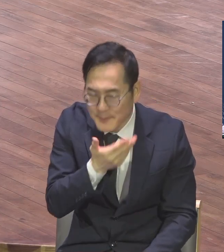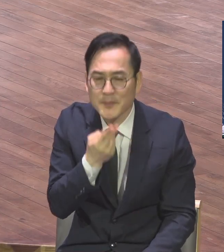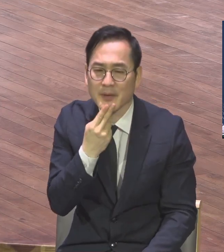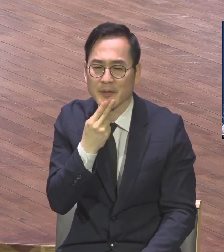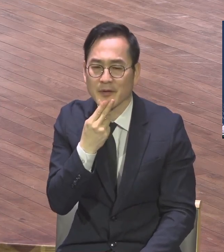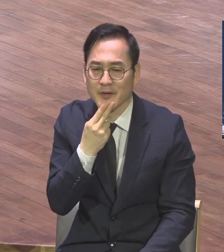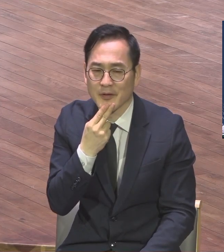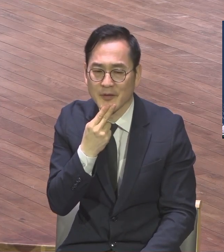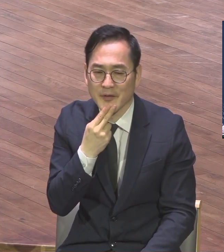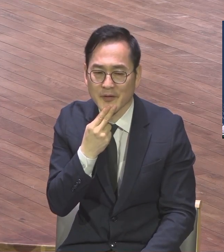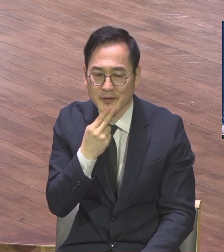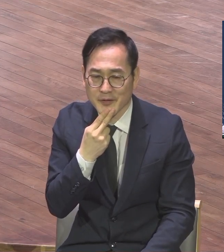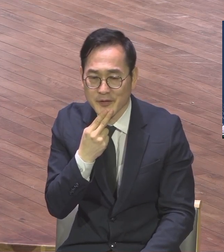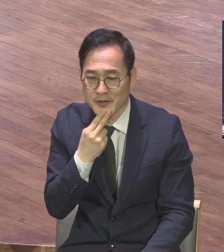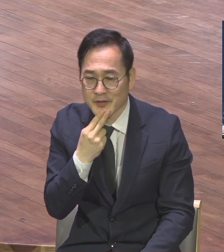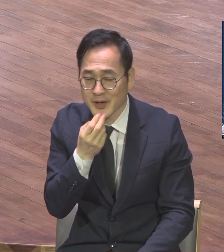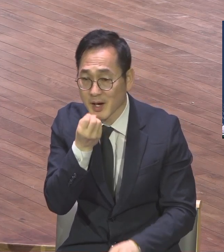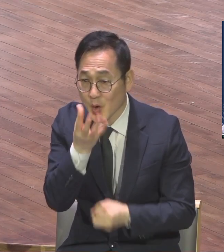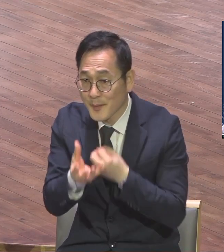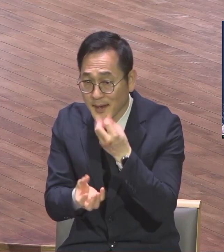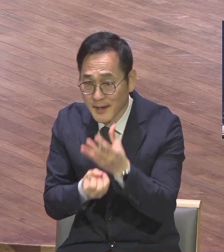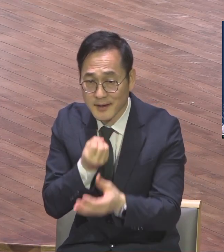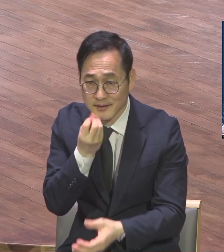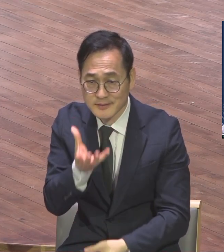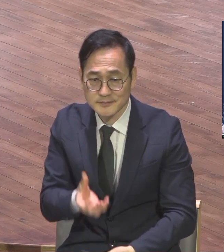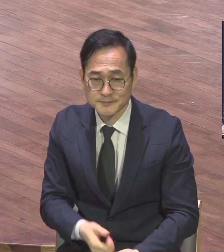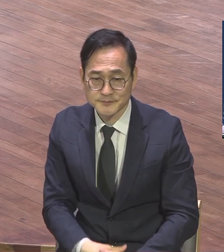것으로 여기지 아니하노라.